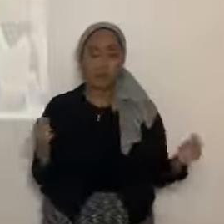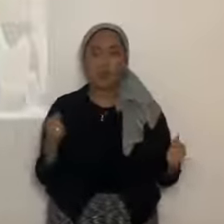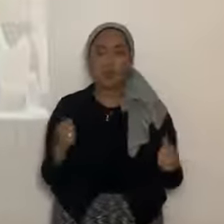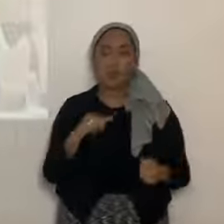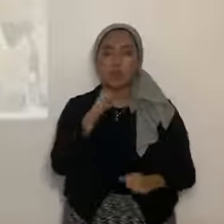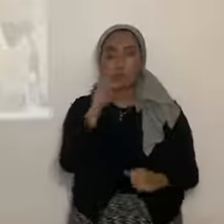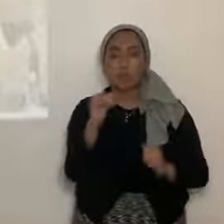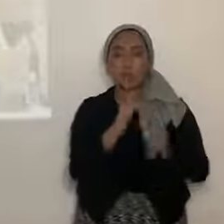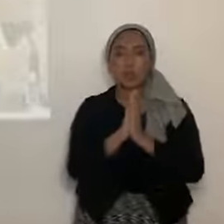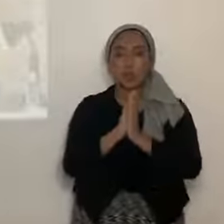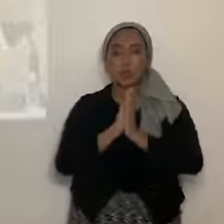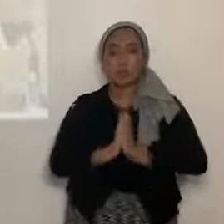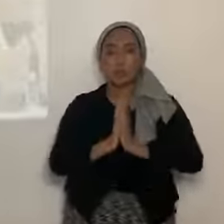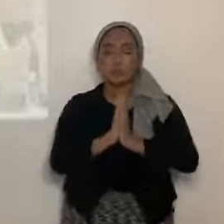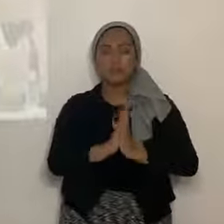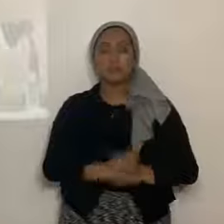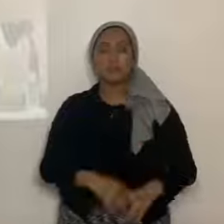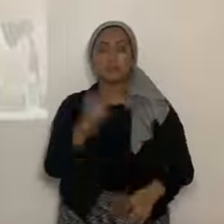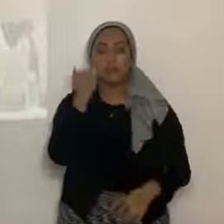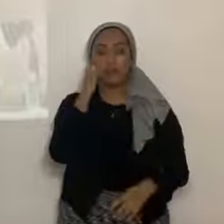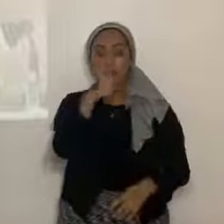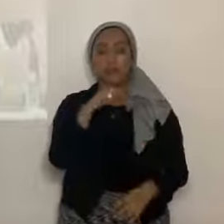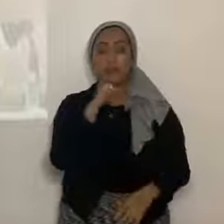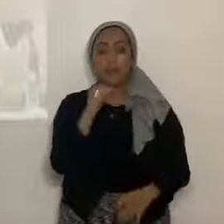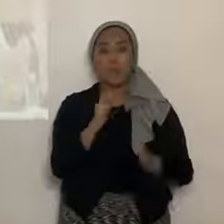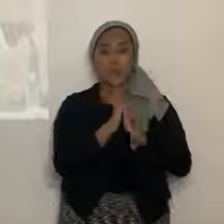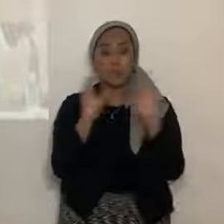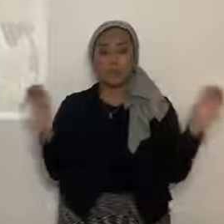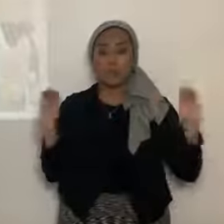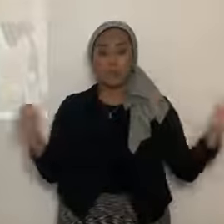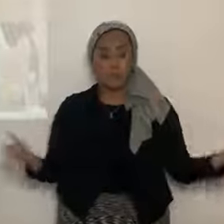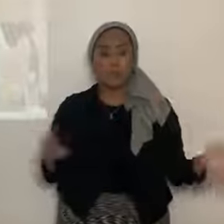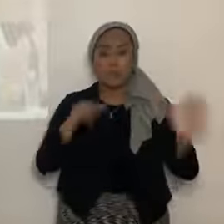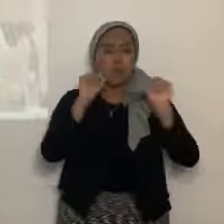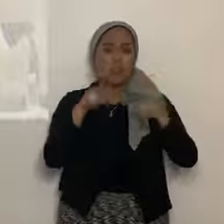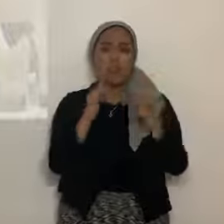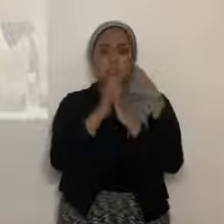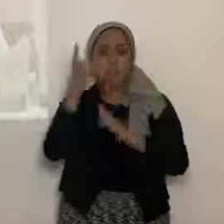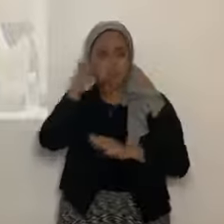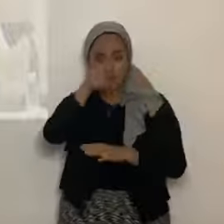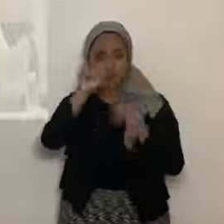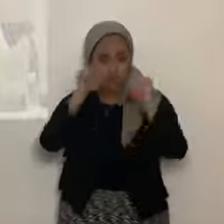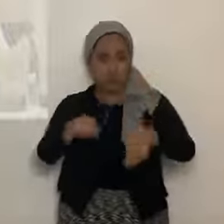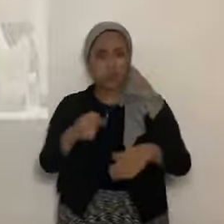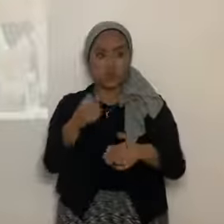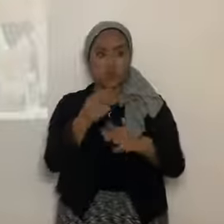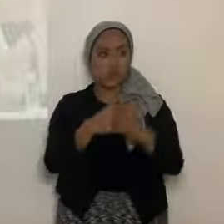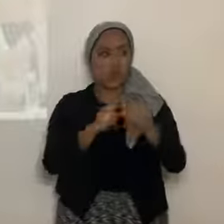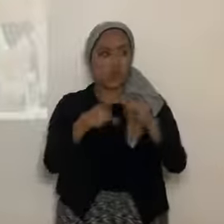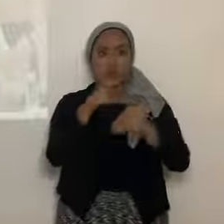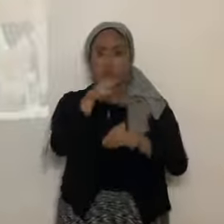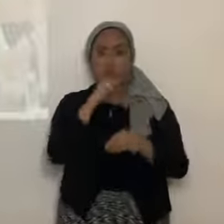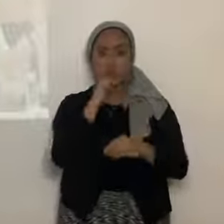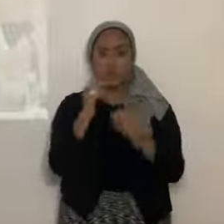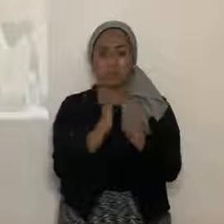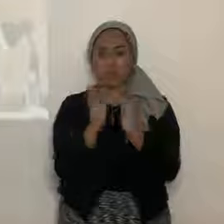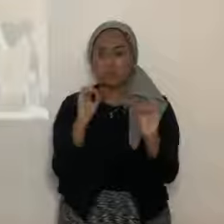oración. Si no se hace oración, pueden orar por ti, y tú, ¿por qué no oras? ¿Nosotros por qué no